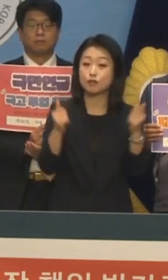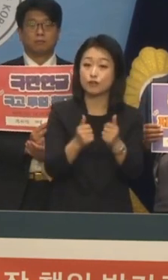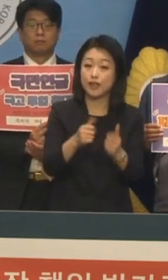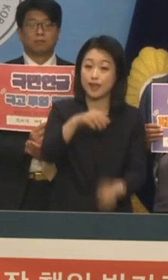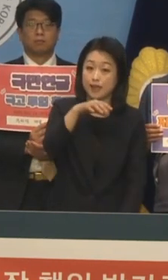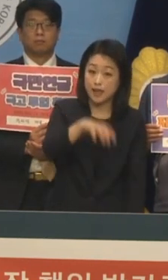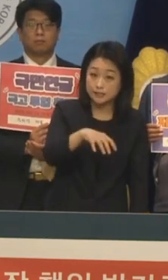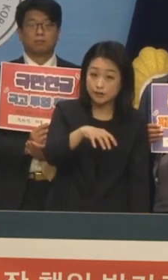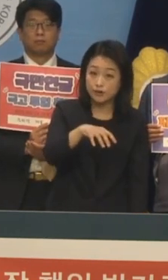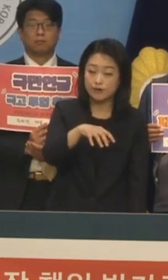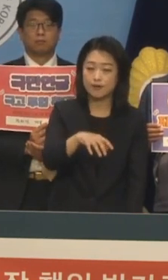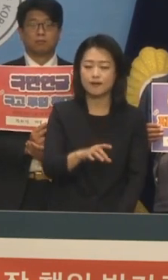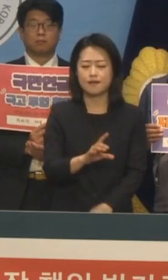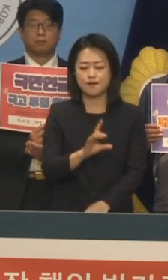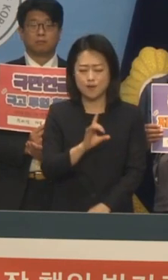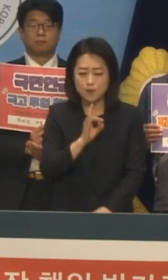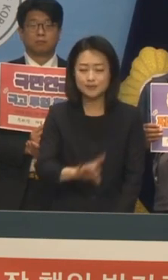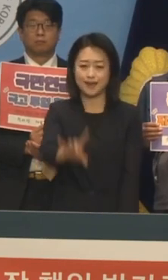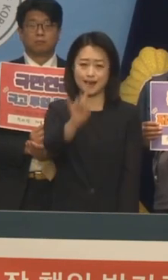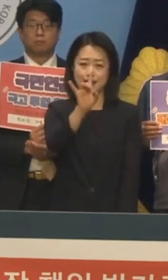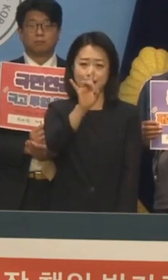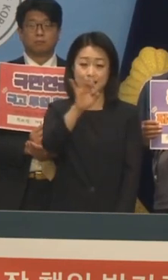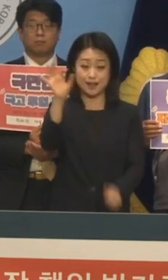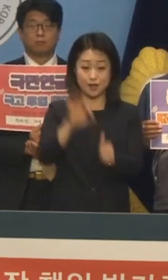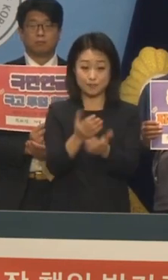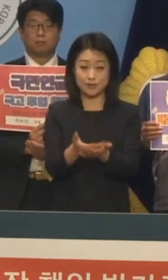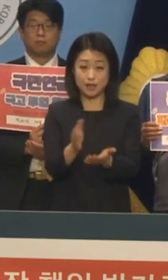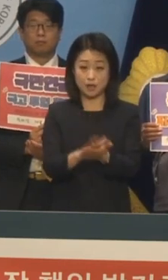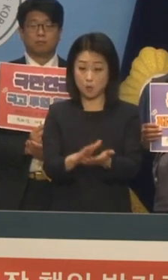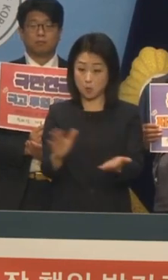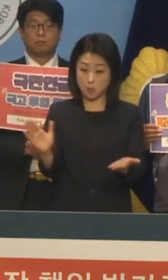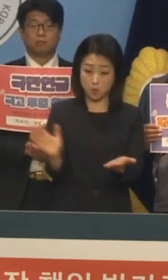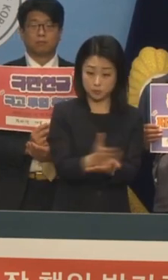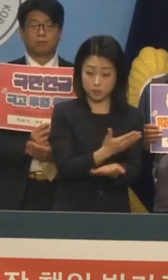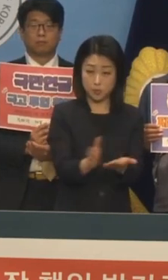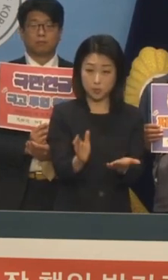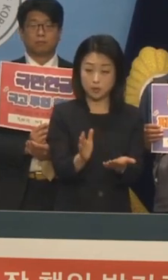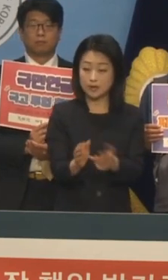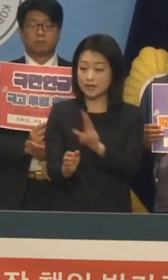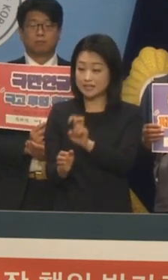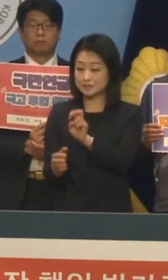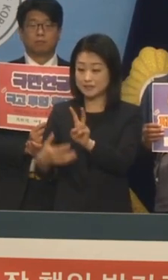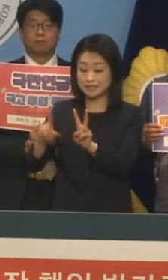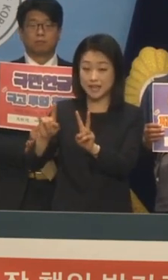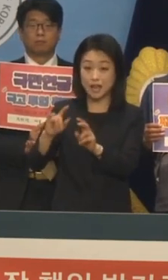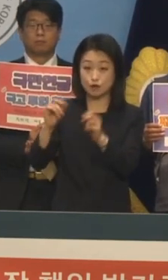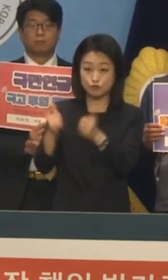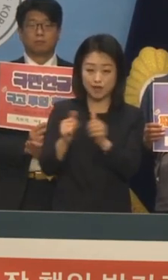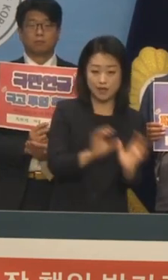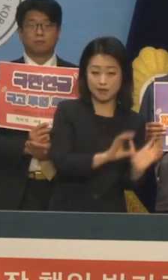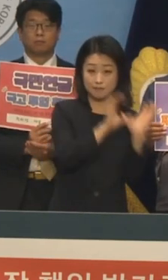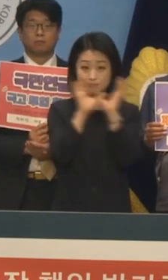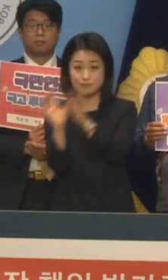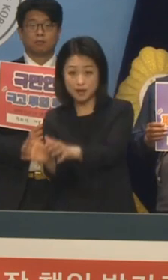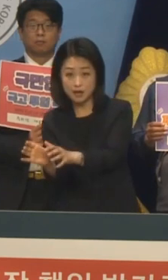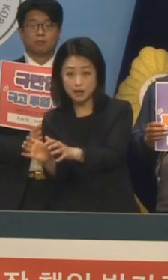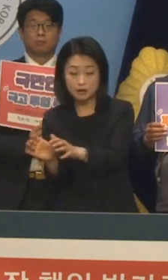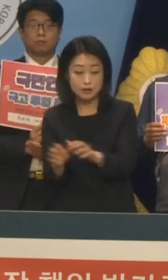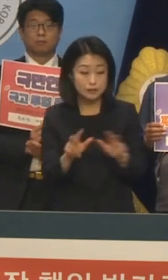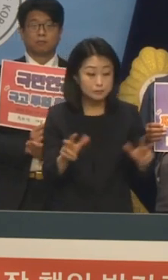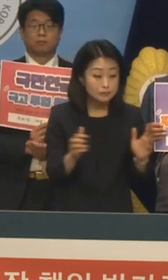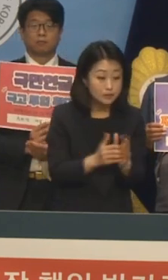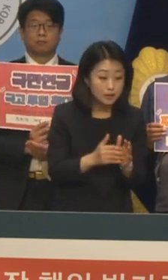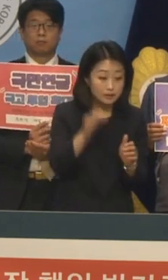국회에서 단 하나의 연금개혁도 하지 못하고 22대 국회로 넘어간다면 연금개혁